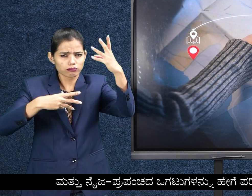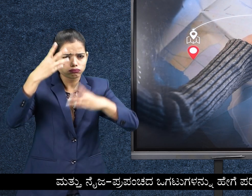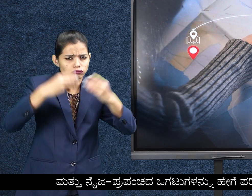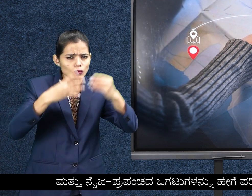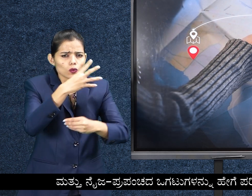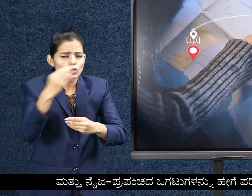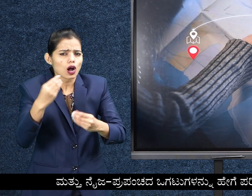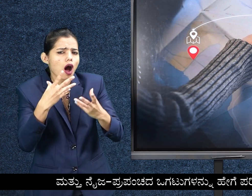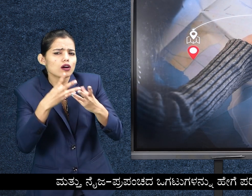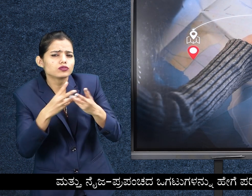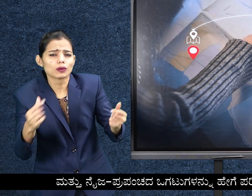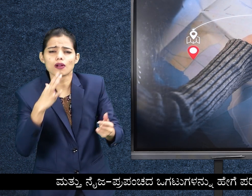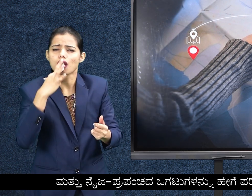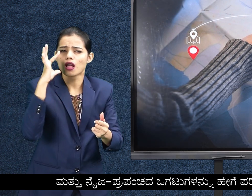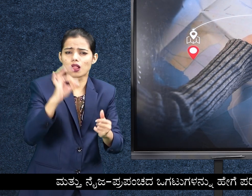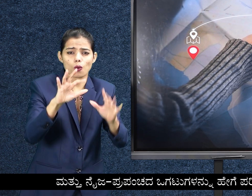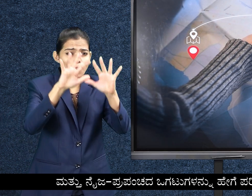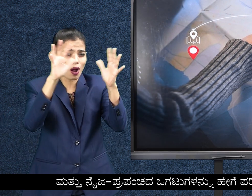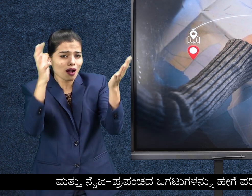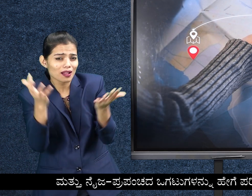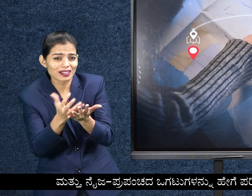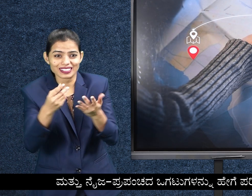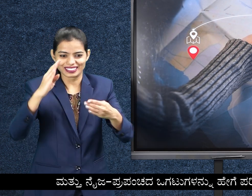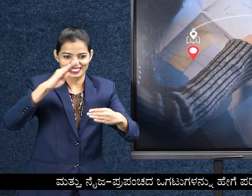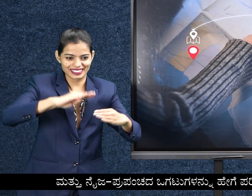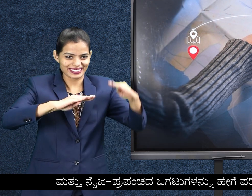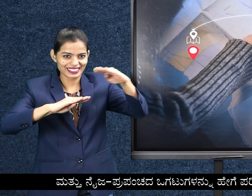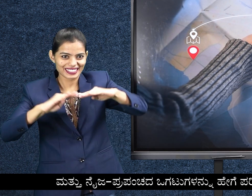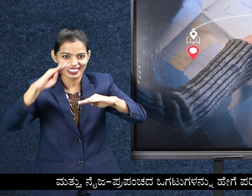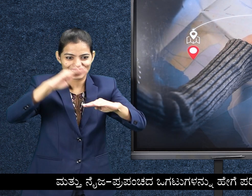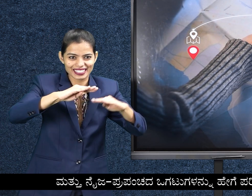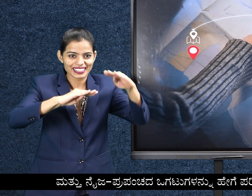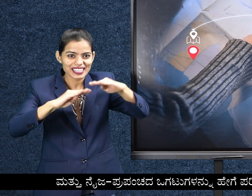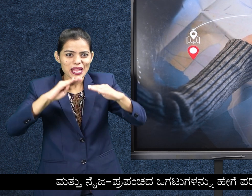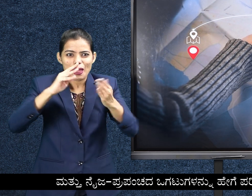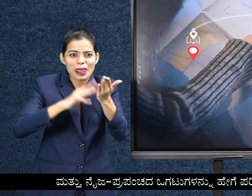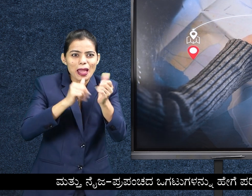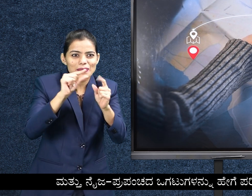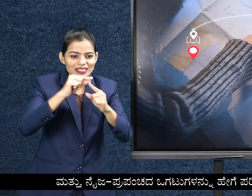ಮತ್ತು ನೈಜ ಪ್ರಪಂಚದ ಒಗ್ಗಟ್ಟುಗಳನ್ನು ಹೇಗೆ ಪರಿಹರಿಸುವುದು ಎಂಬುದನ್ನು ನೀವು ಕಲಿಯುವಿರಿ.